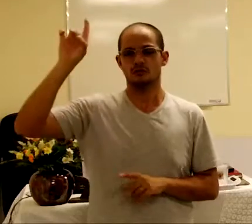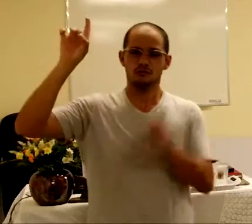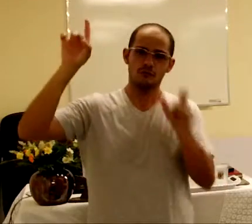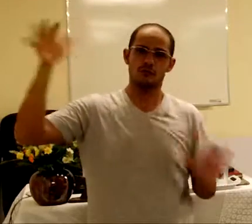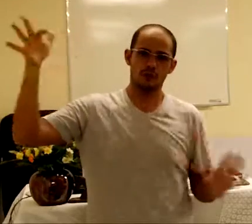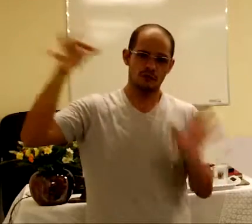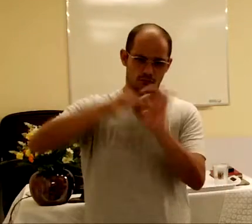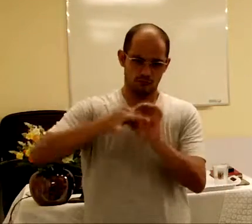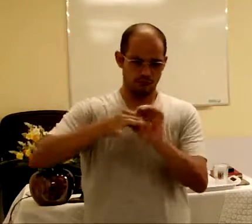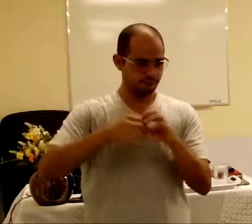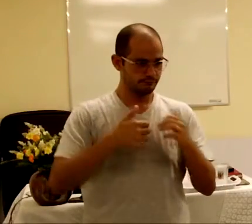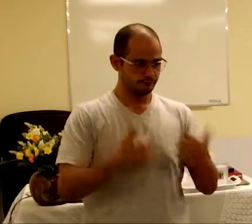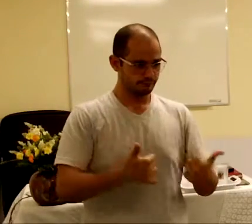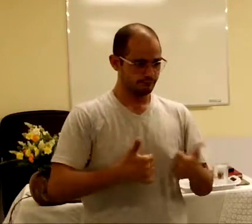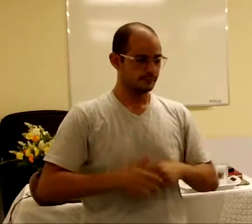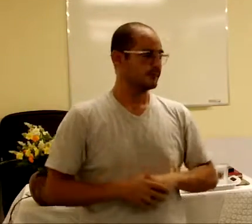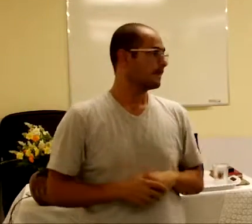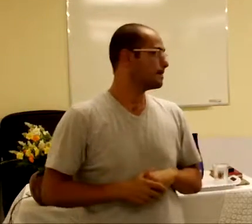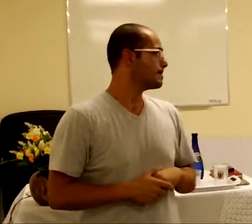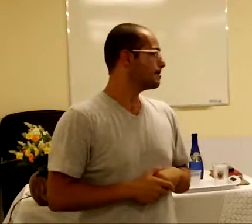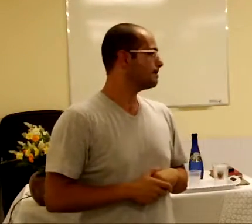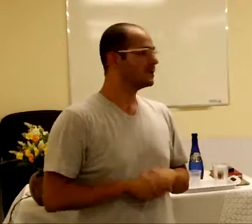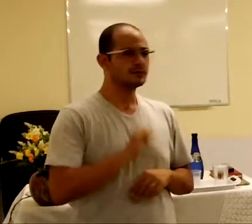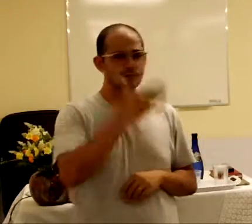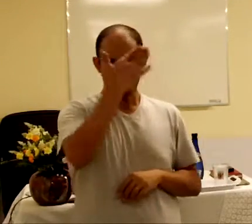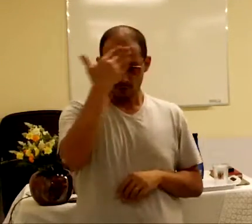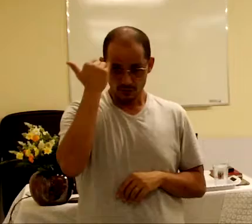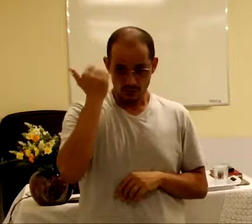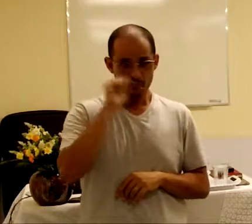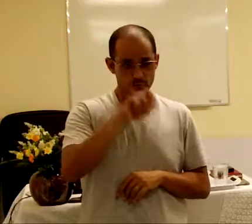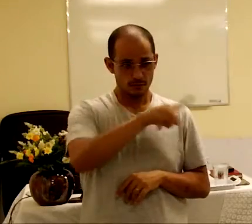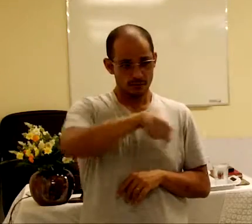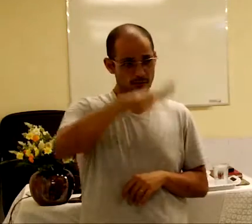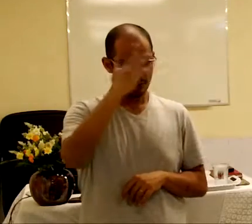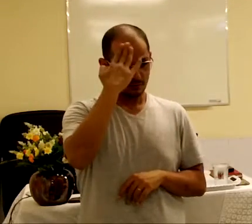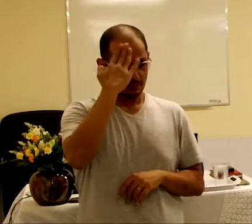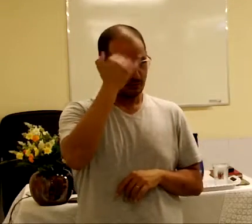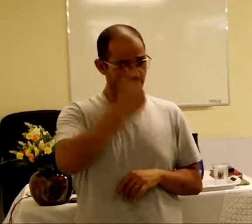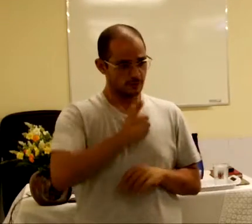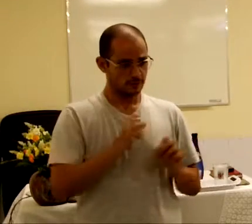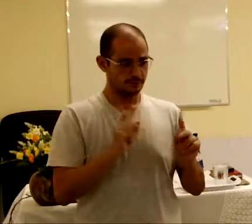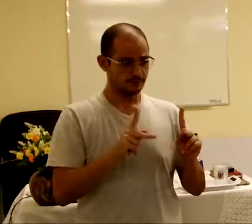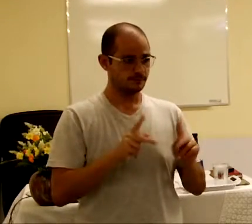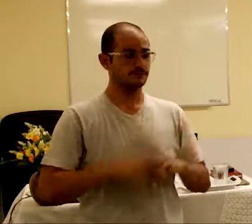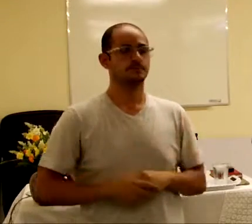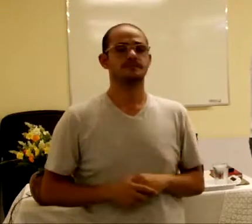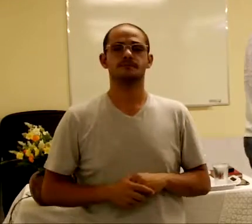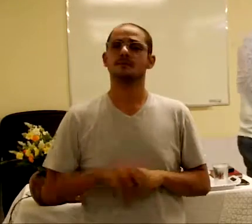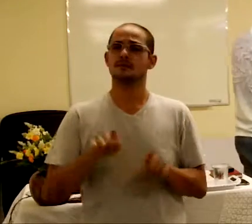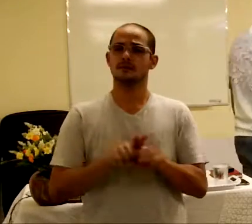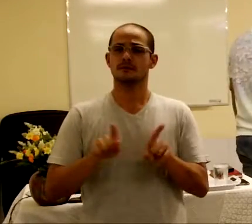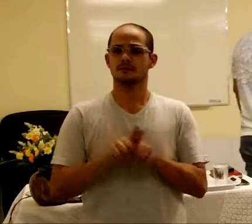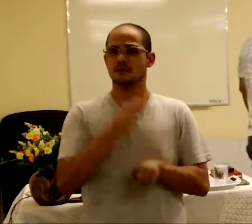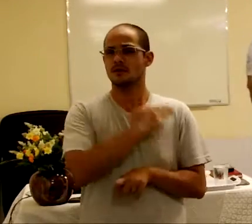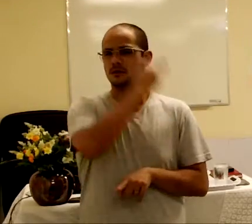Tudo bem até aí? Tranquilo? Se eu esqueci de alguém você lembrar, pode falar, não tem problema. Irmã Dulce, né?